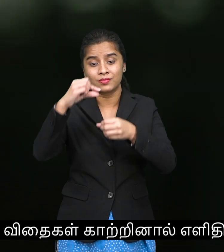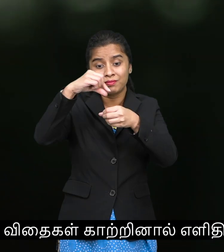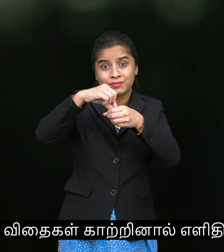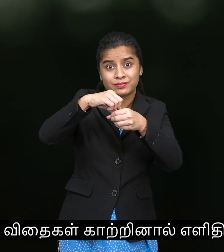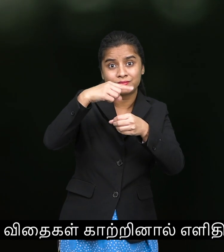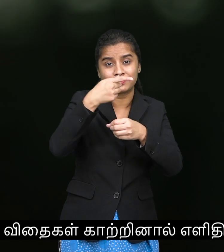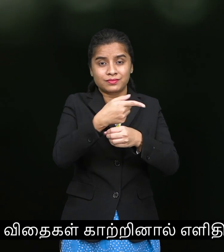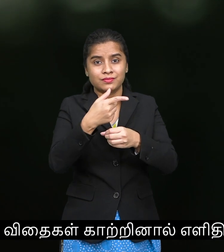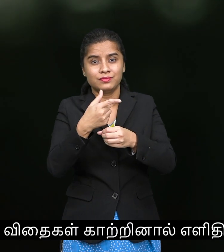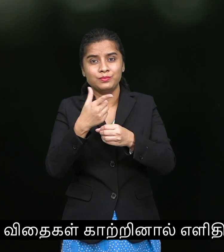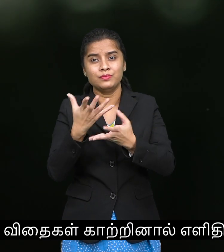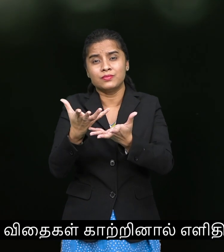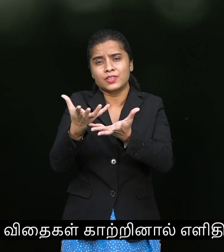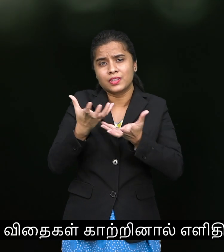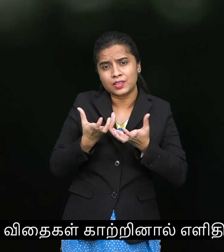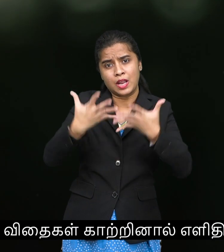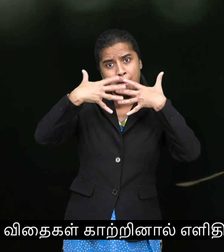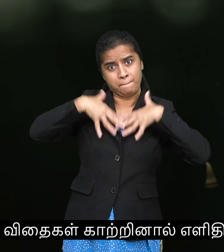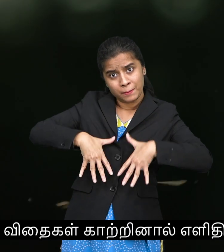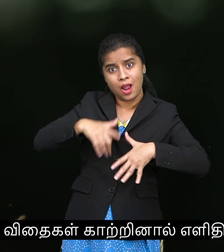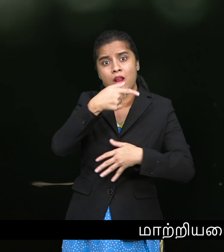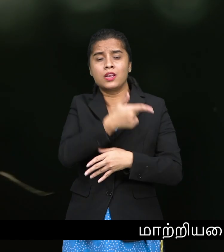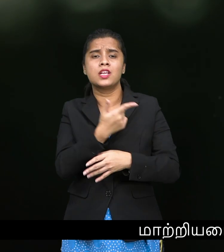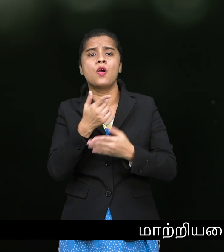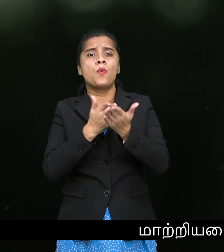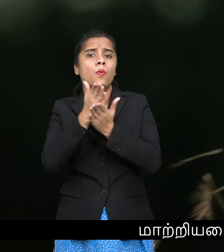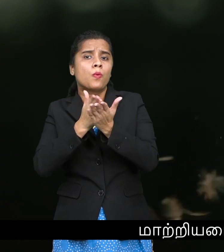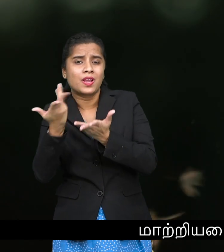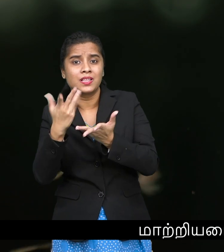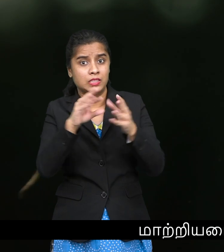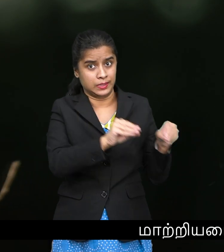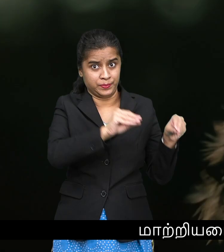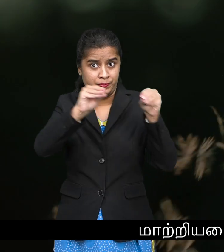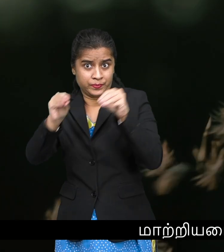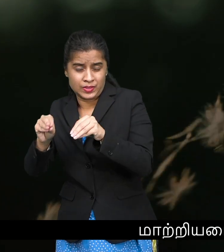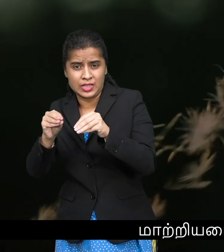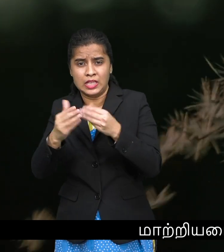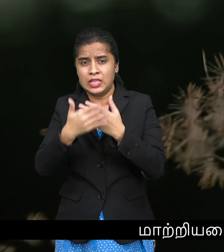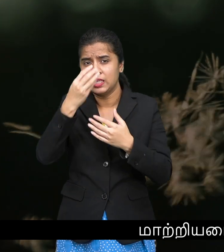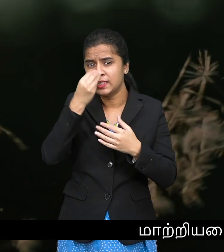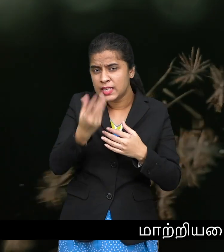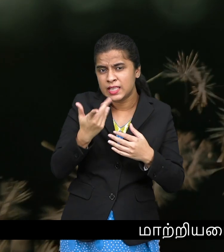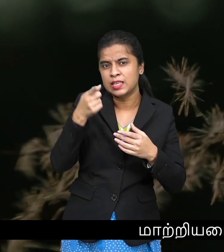விதைகள் காற்றினால் எளிதில் எடுத்து செல்லப்படும் வகையில் மாற்றி அமைக்கப்படுகின்றன.